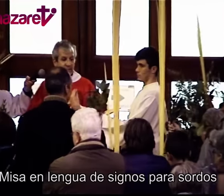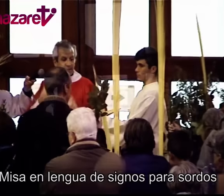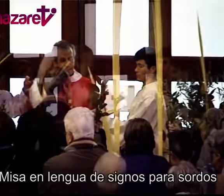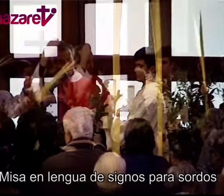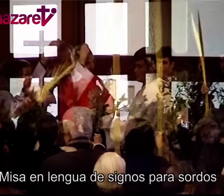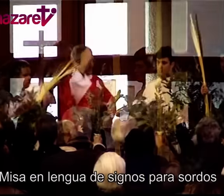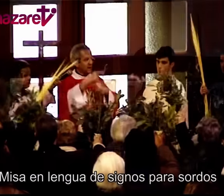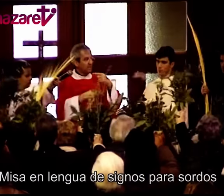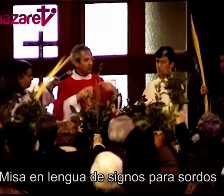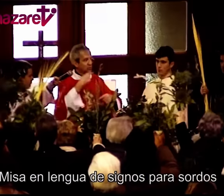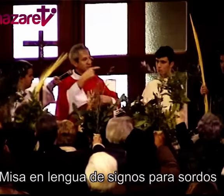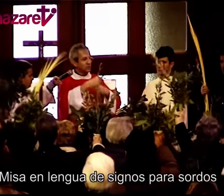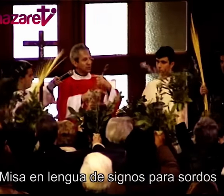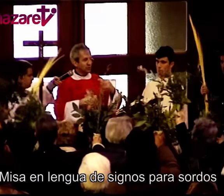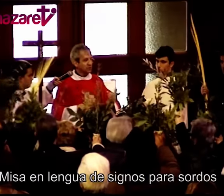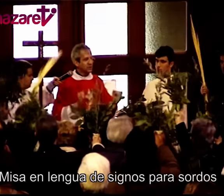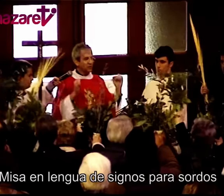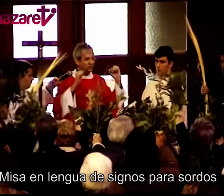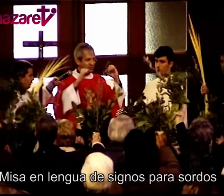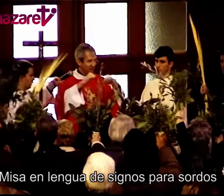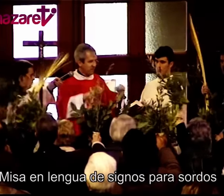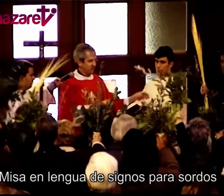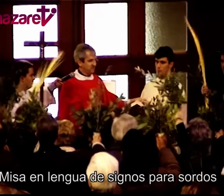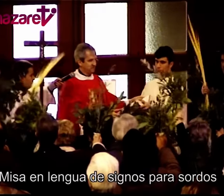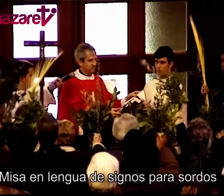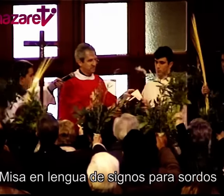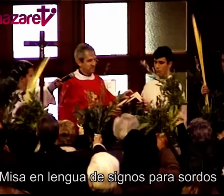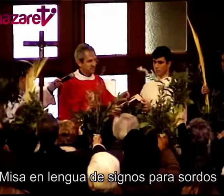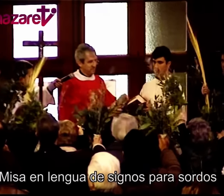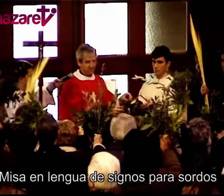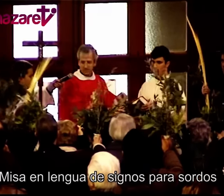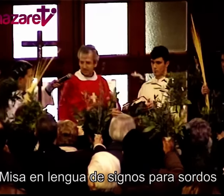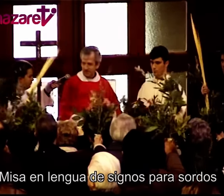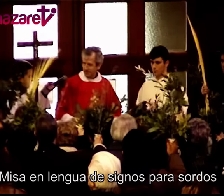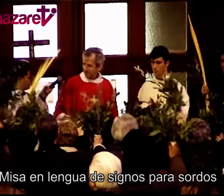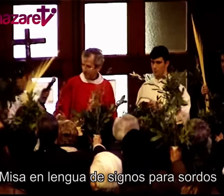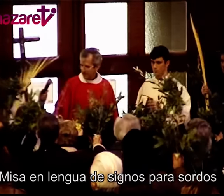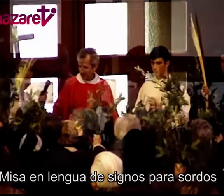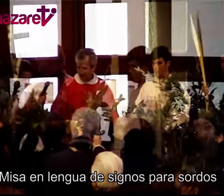que vive y reina por los siglos de los siglos. Amén.